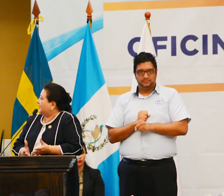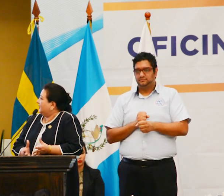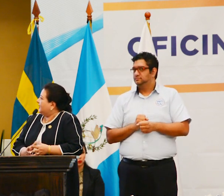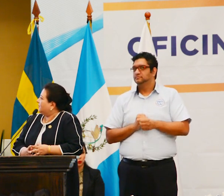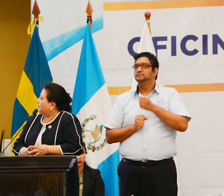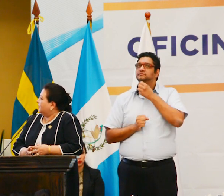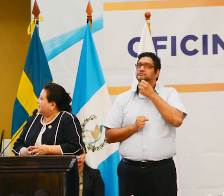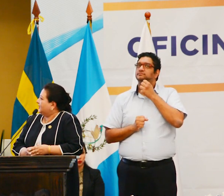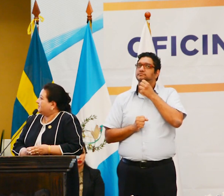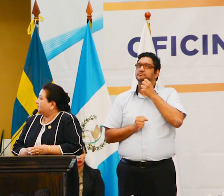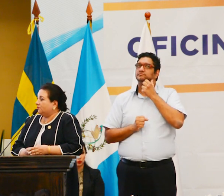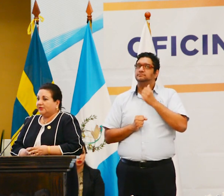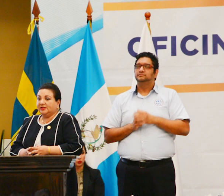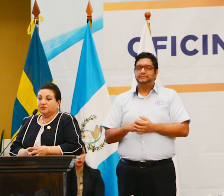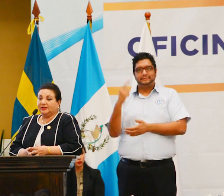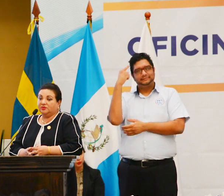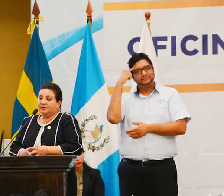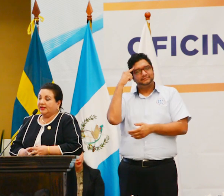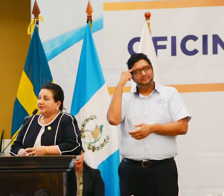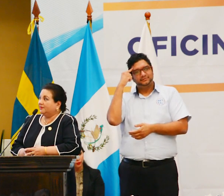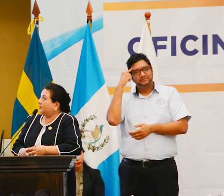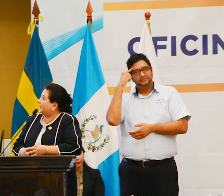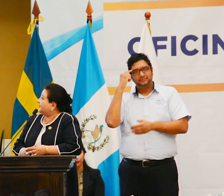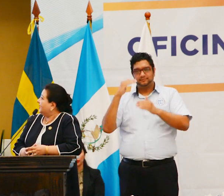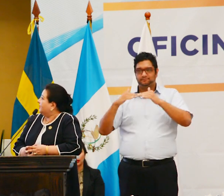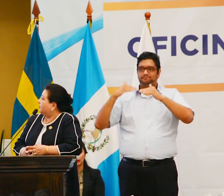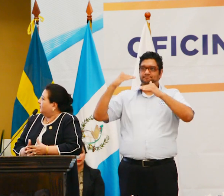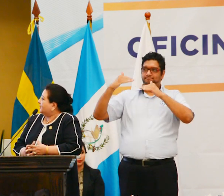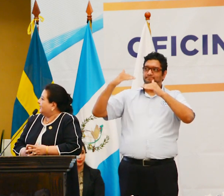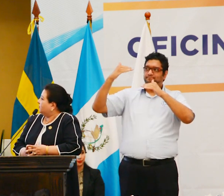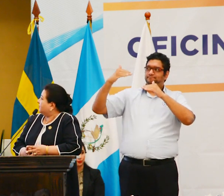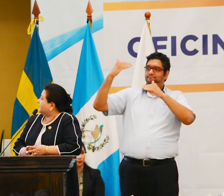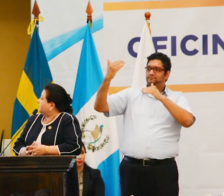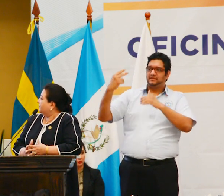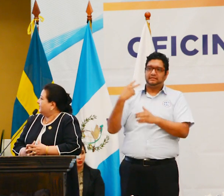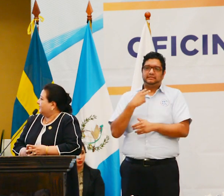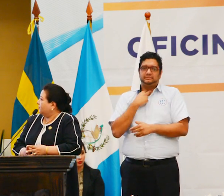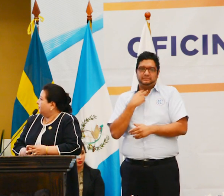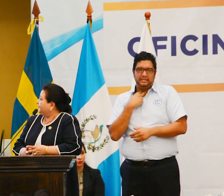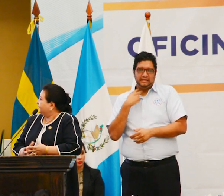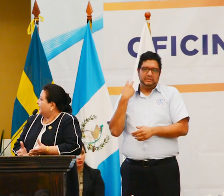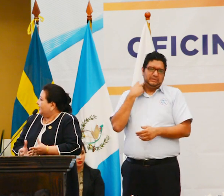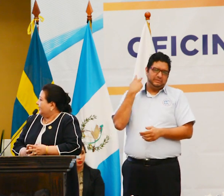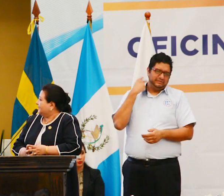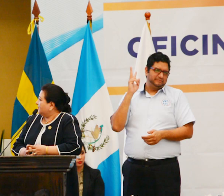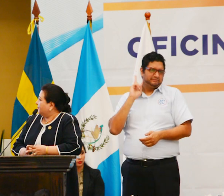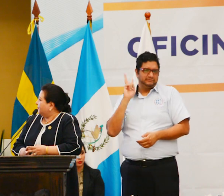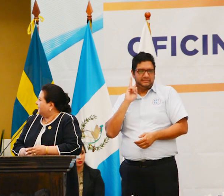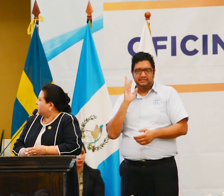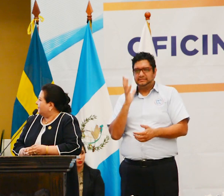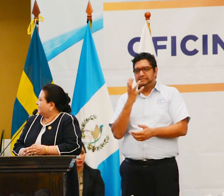estratégico quinquenal tomó en cuenta las situaciones de los altos niveles de violencia, pobreza, educación, desarrollo, y en